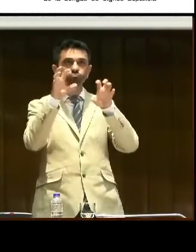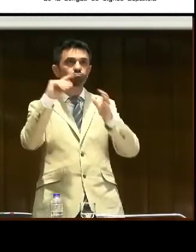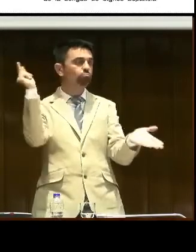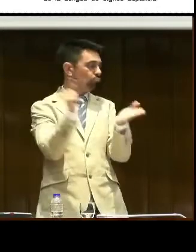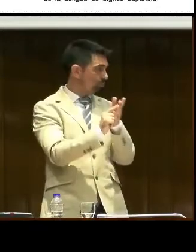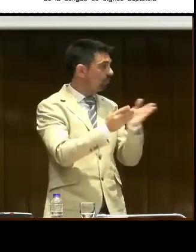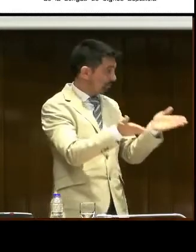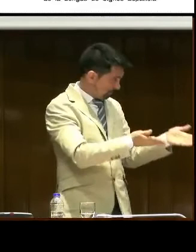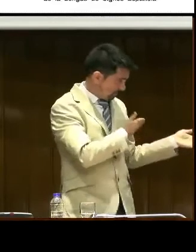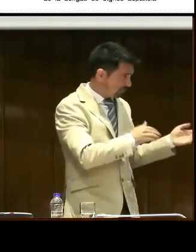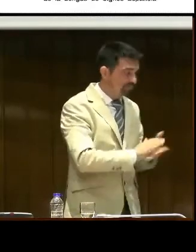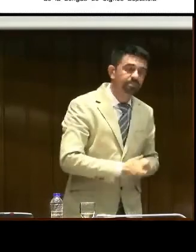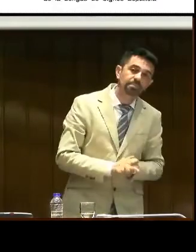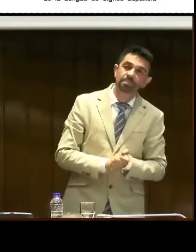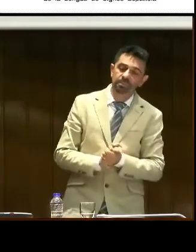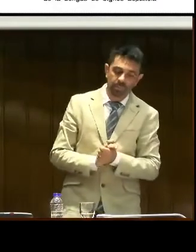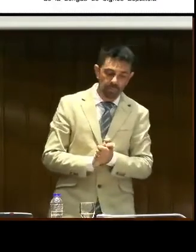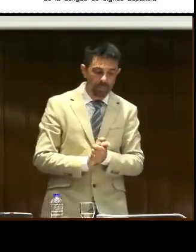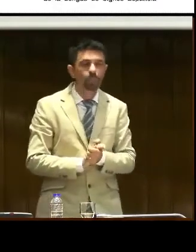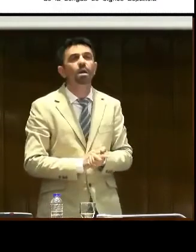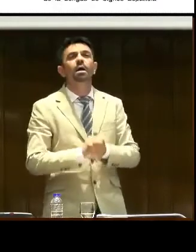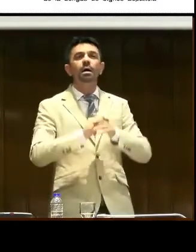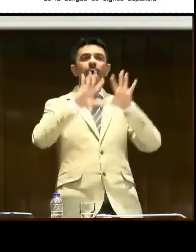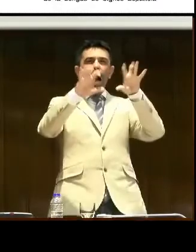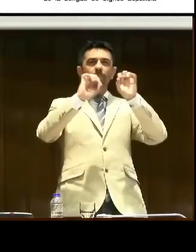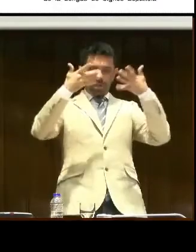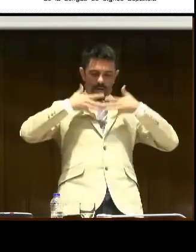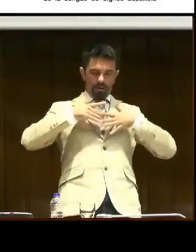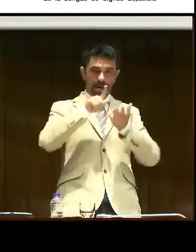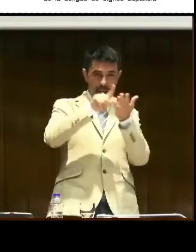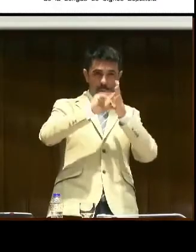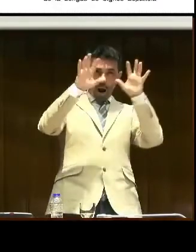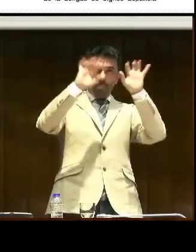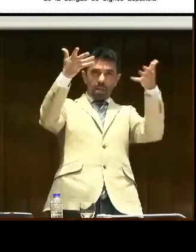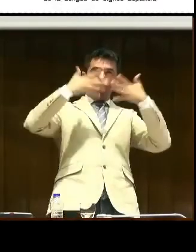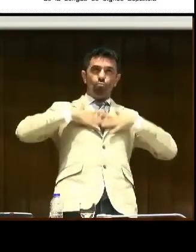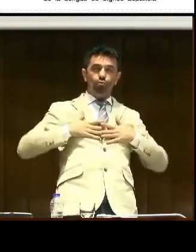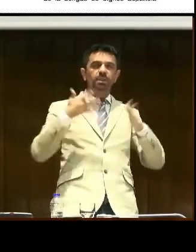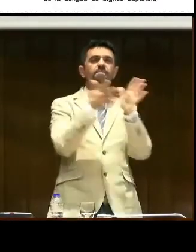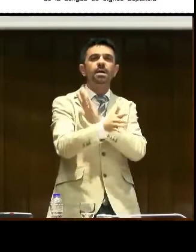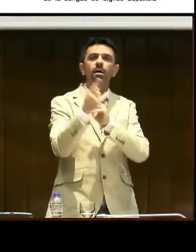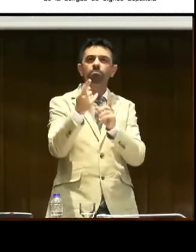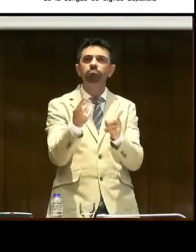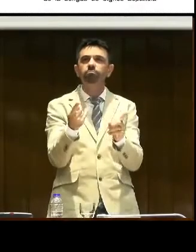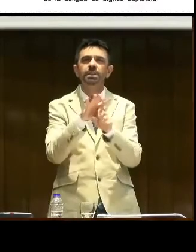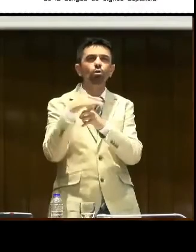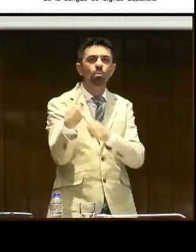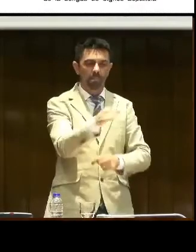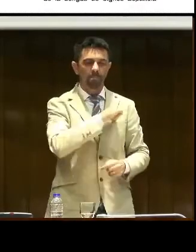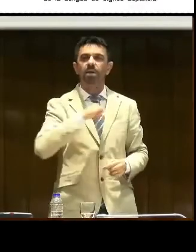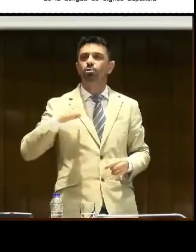La conquista de una lengua es algo personal, que nos sucede a cada uno de